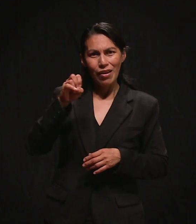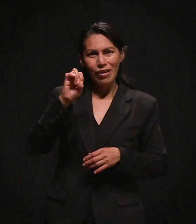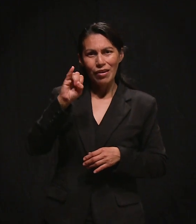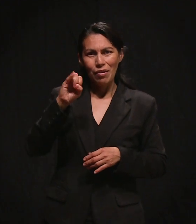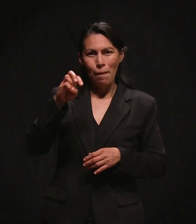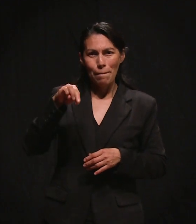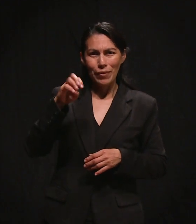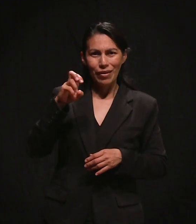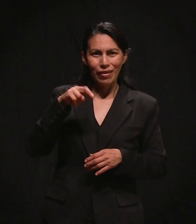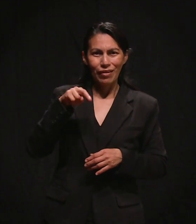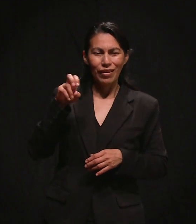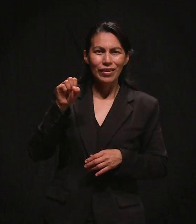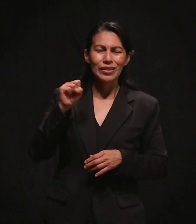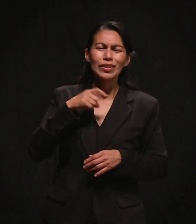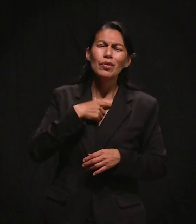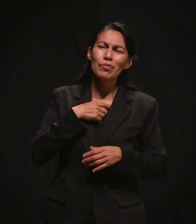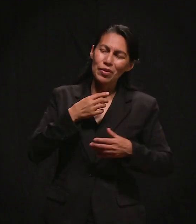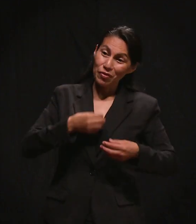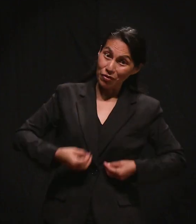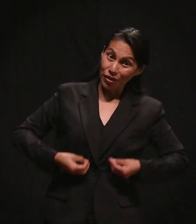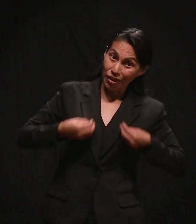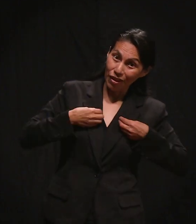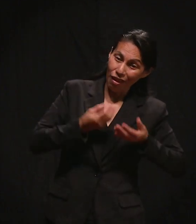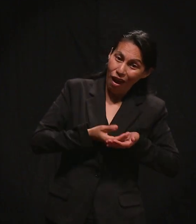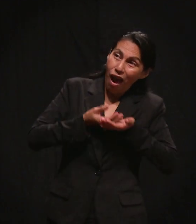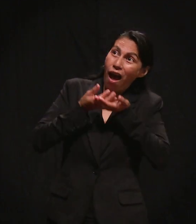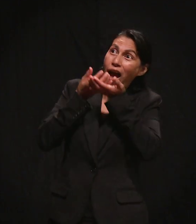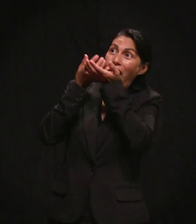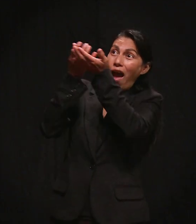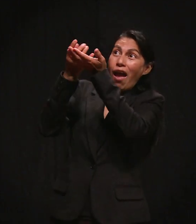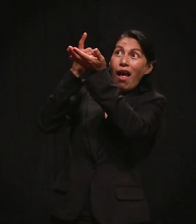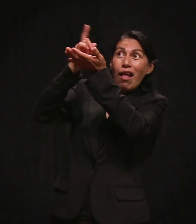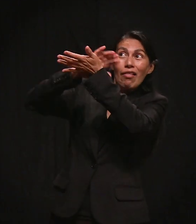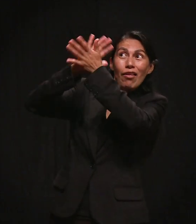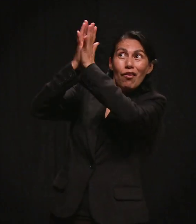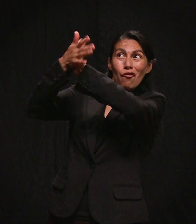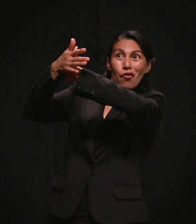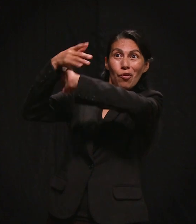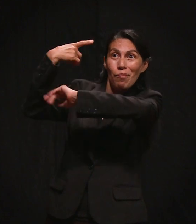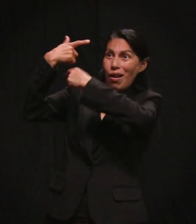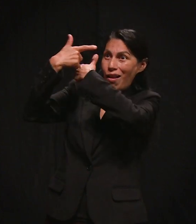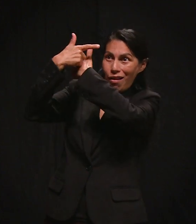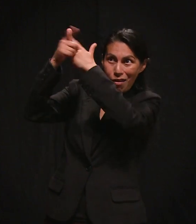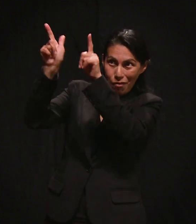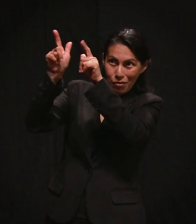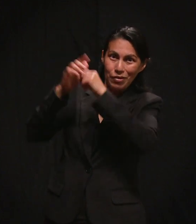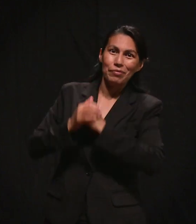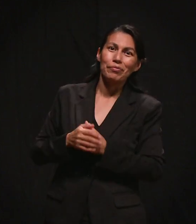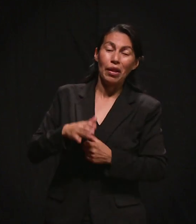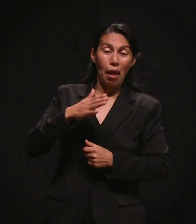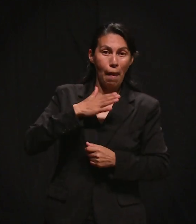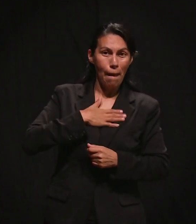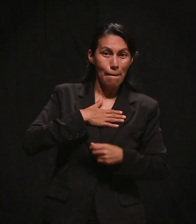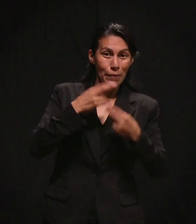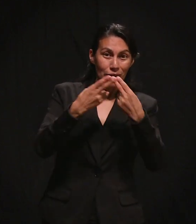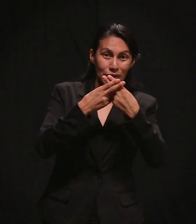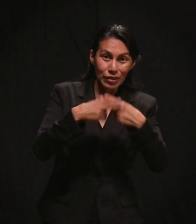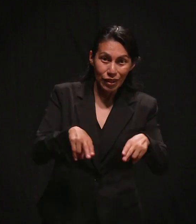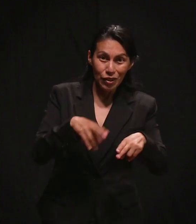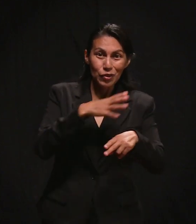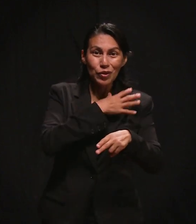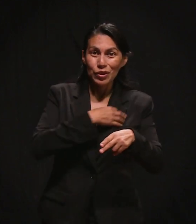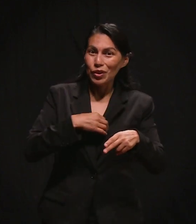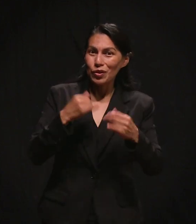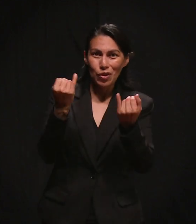y me transforme para hacer lo que Él desea. Amén. También a sus nietos e hijos.